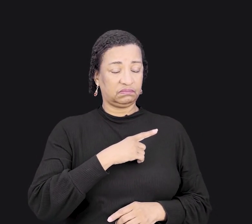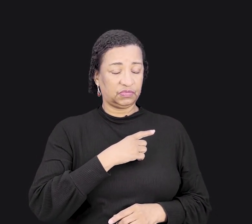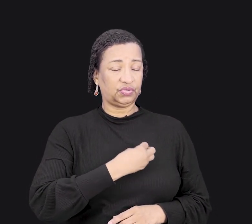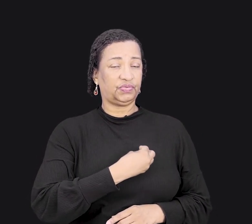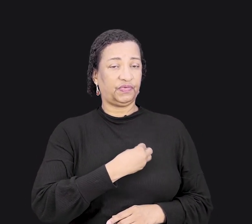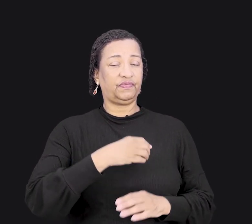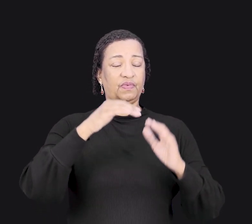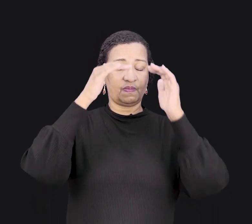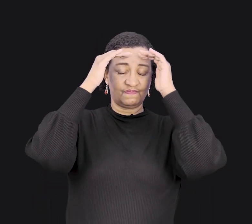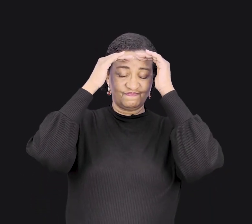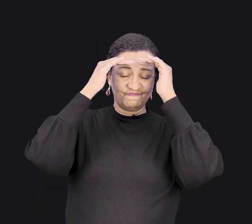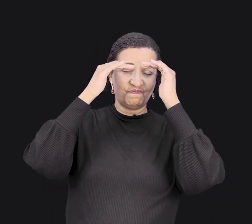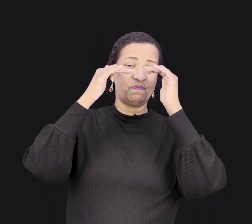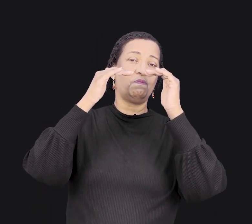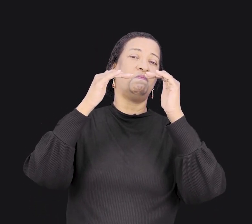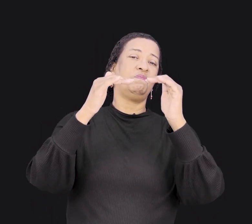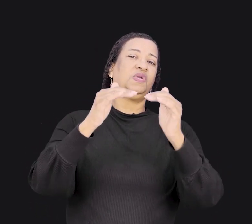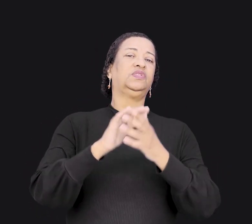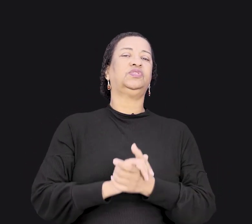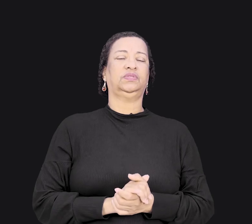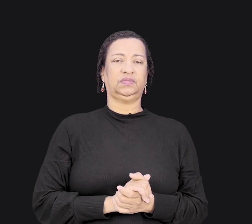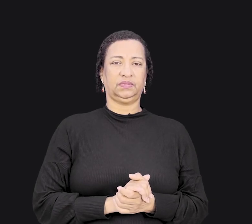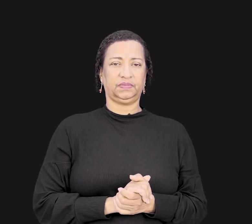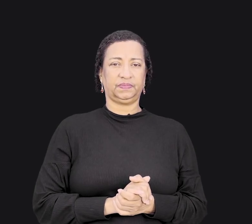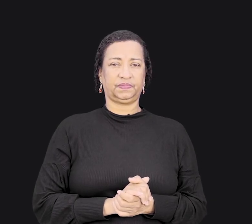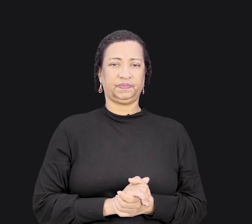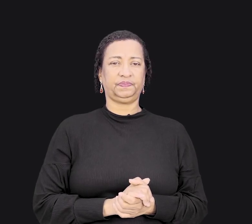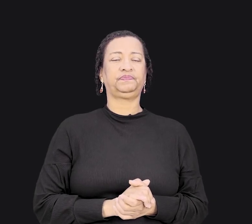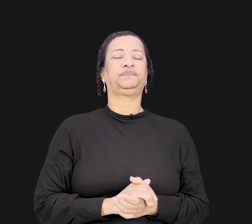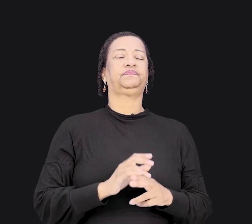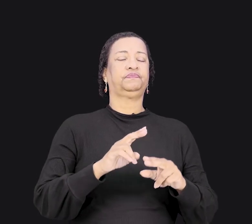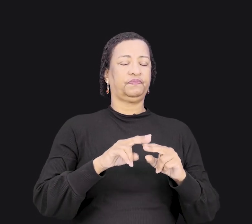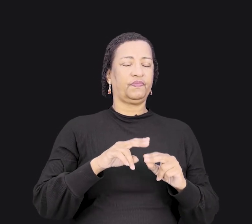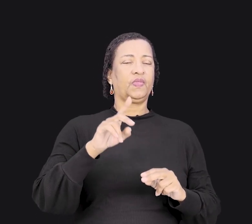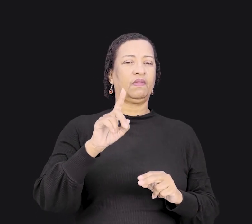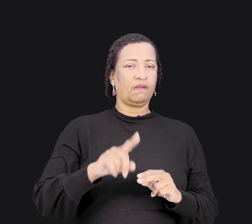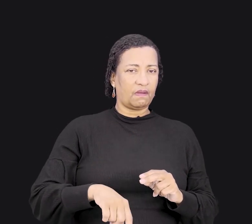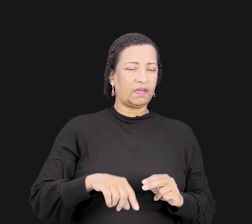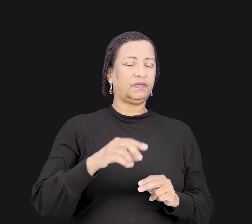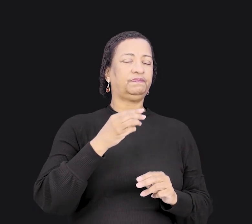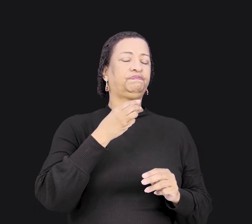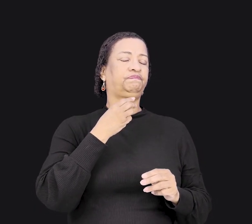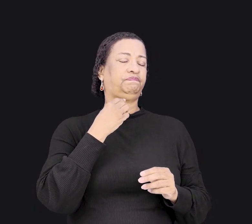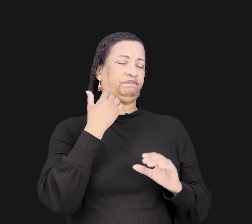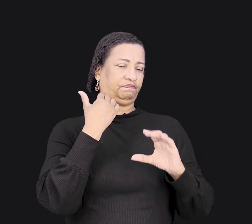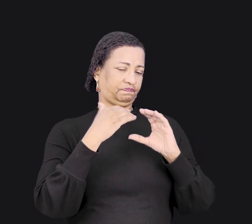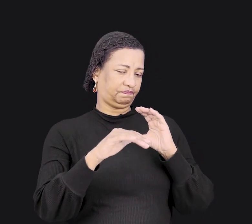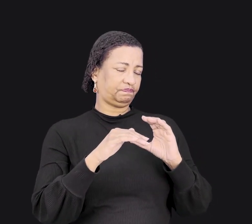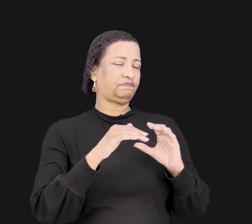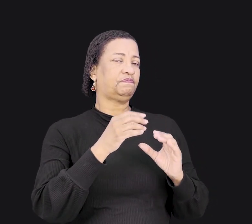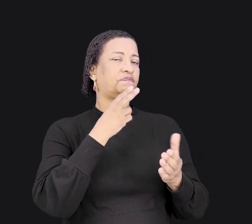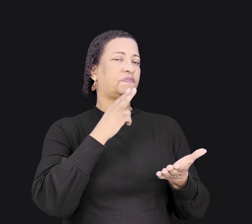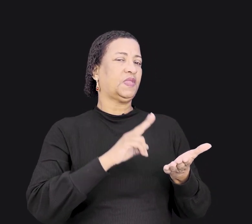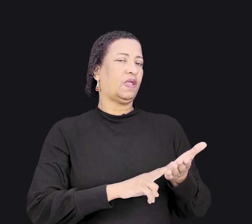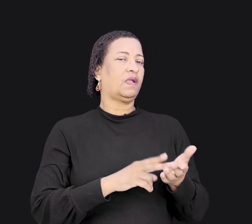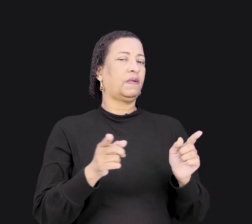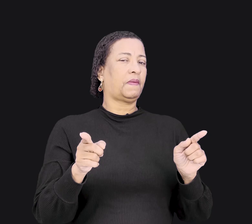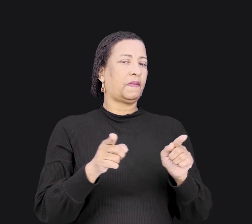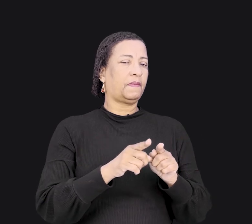compromissada obediência que a valida. Esta, portanto, era a essência da mensagem dessa pequena carta de Judas. Judas